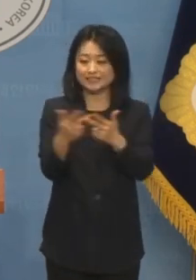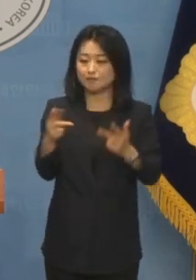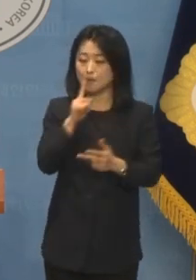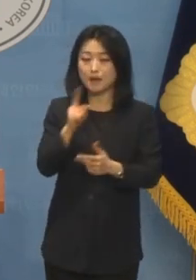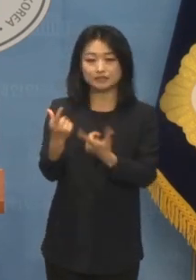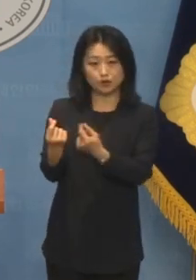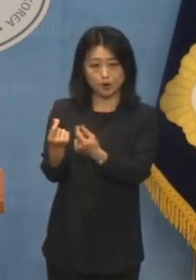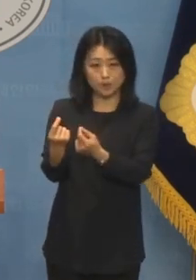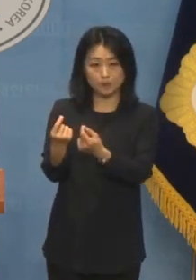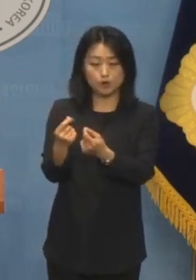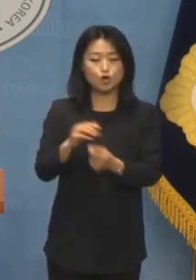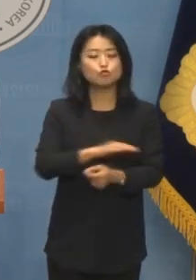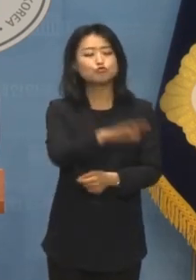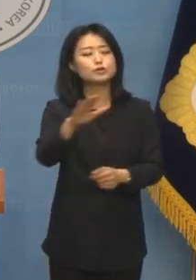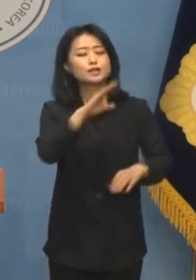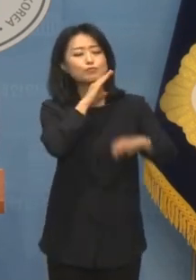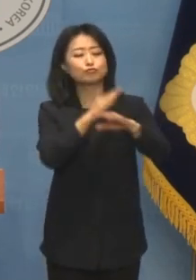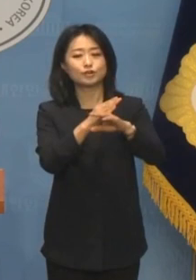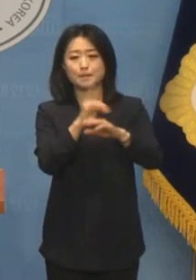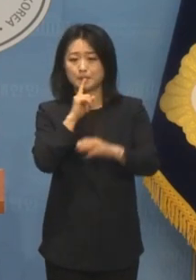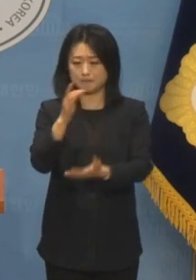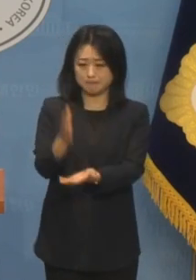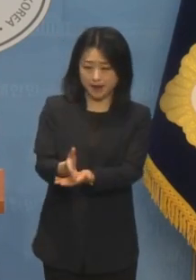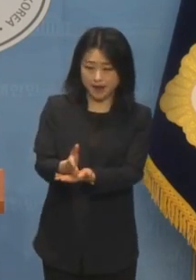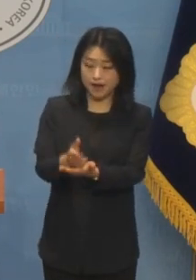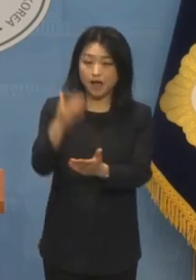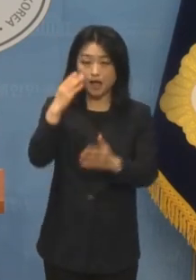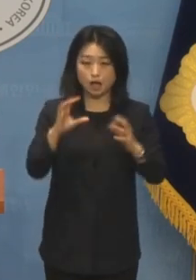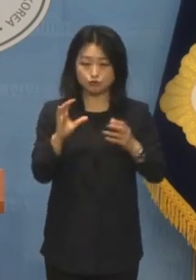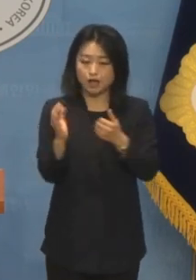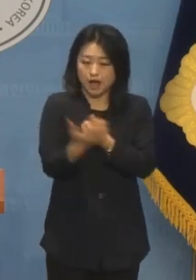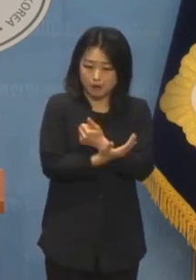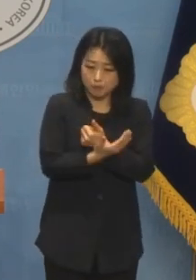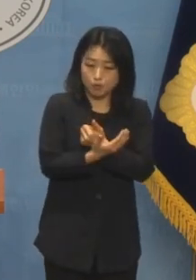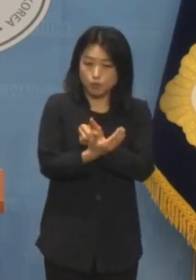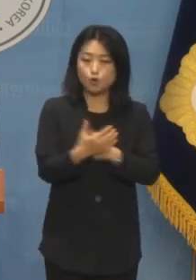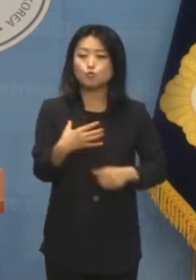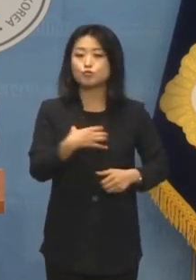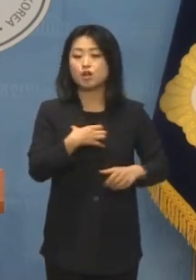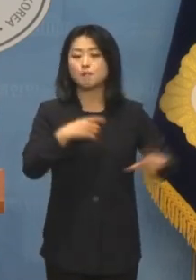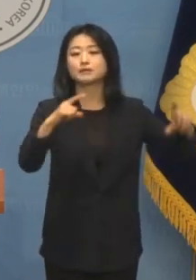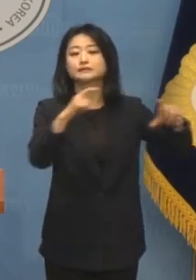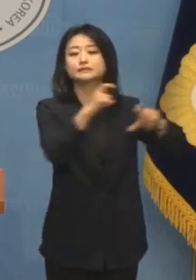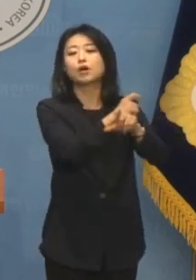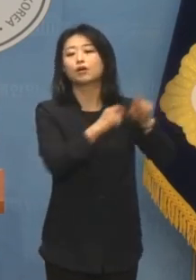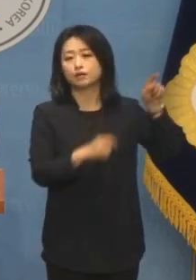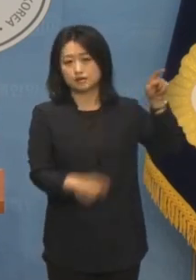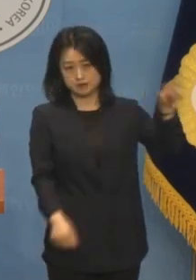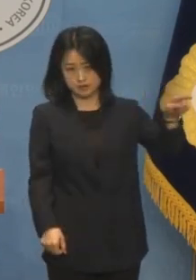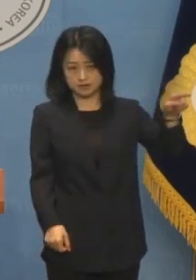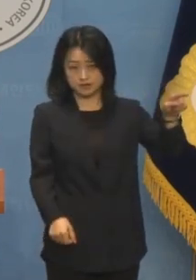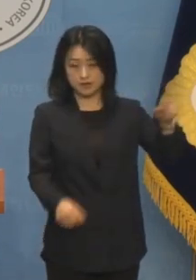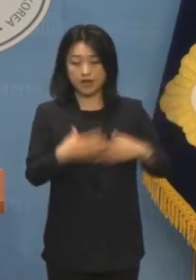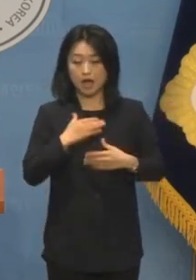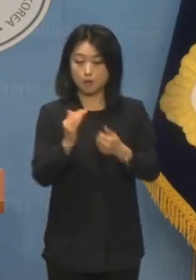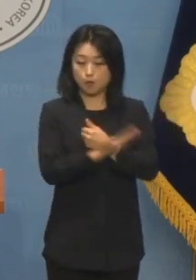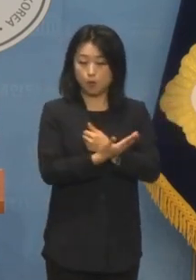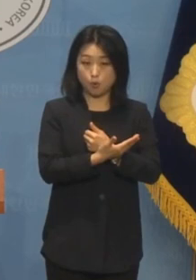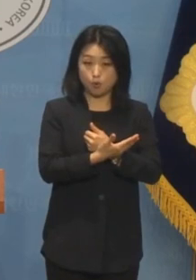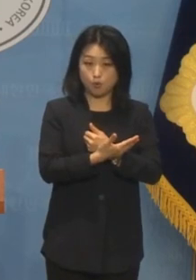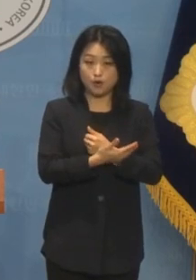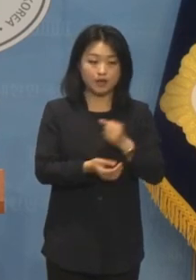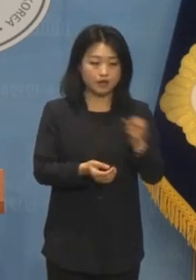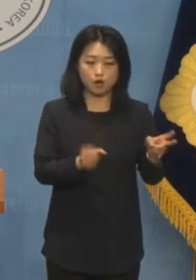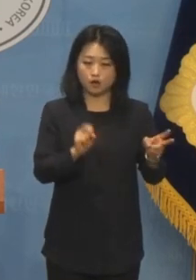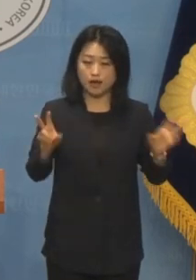말처럼 우리 북한이 아닙니다. 대한민국의 안보와 사회 질서를 위협하는 적대 세력입니다. 안보에는 여야가 없어야